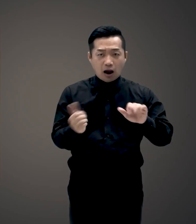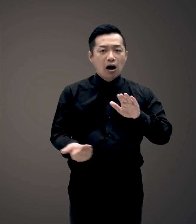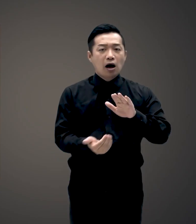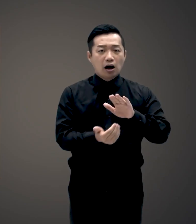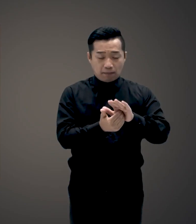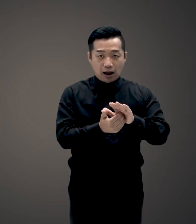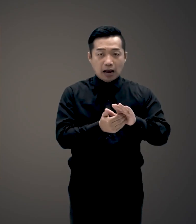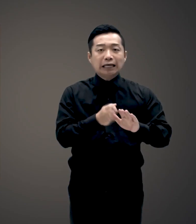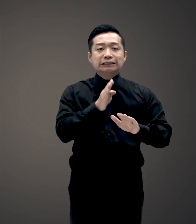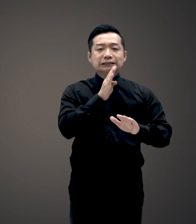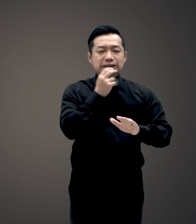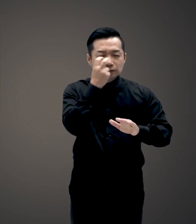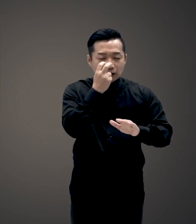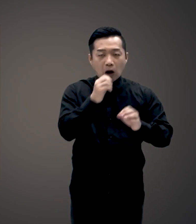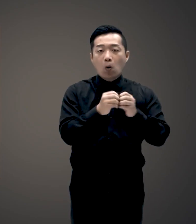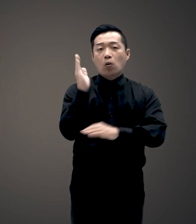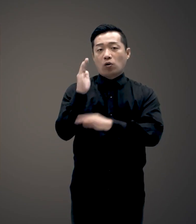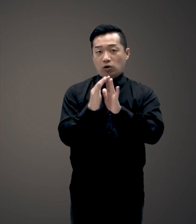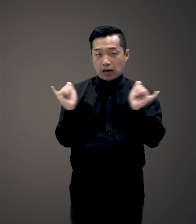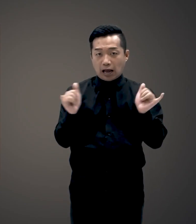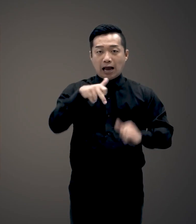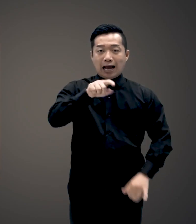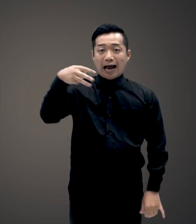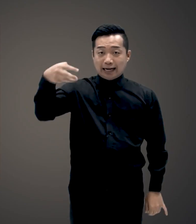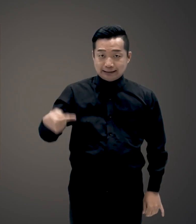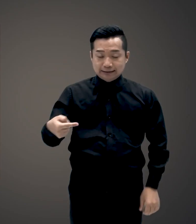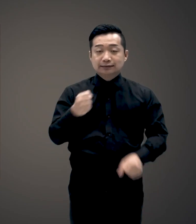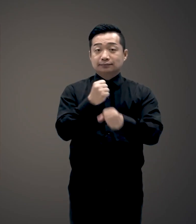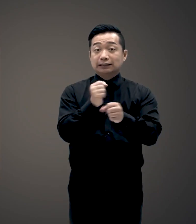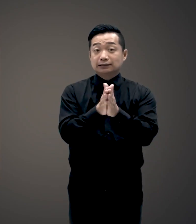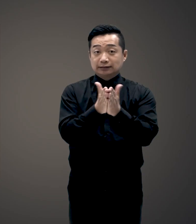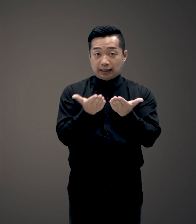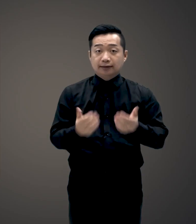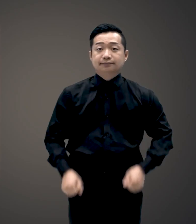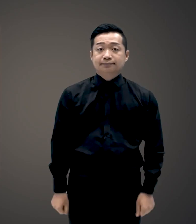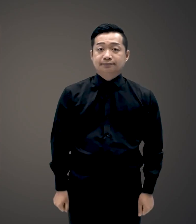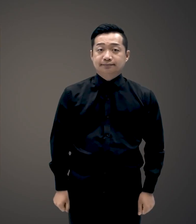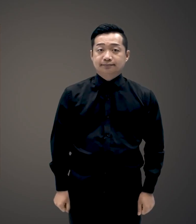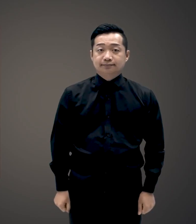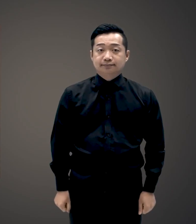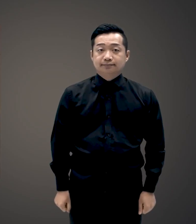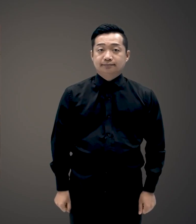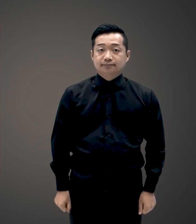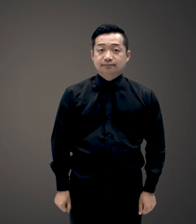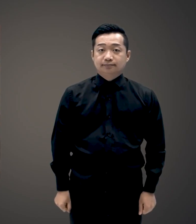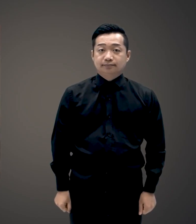현존하는 최고의 르포 소설가 엠마뉘엘 카레르의 역작.